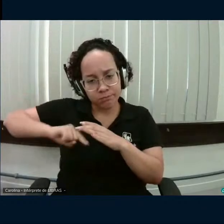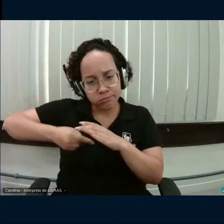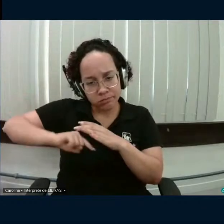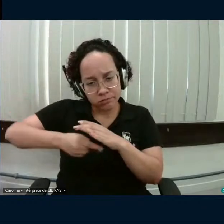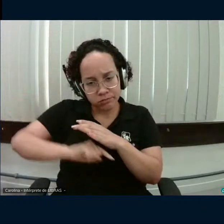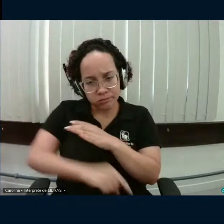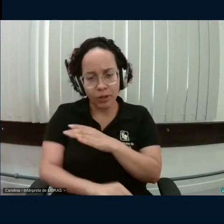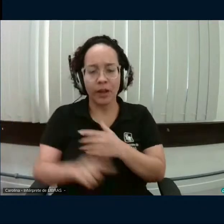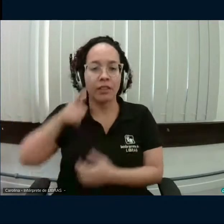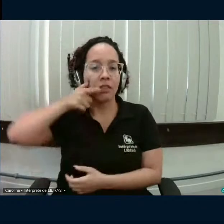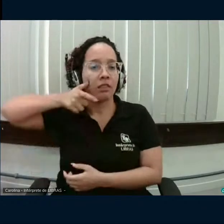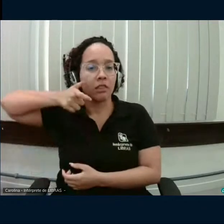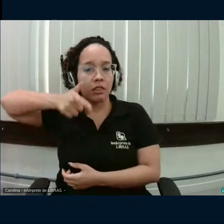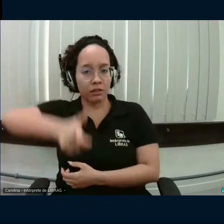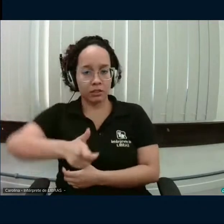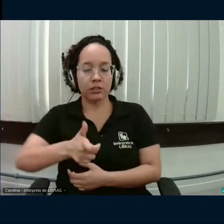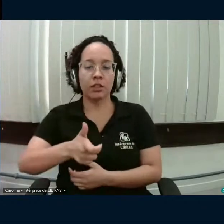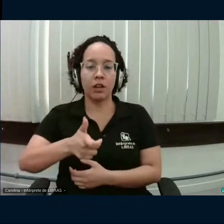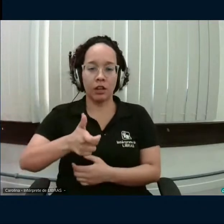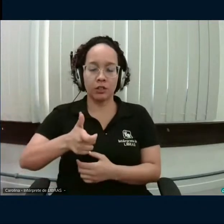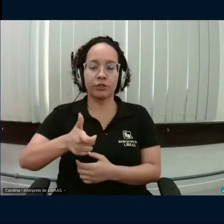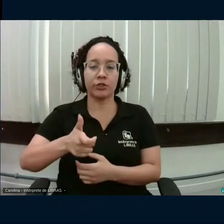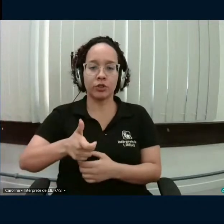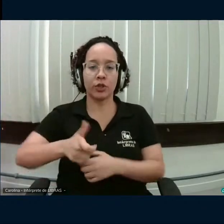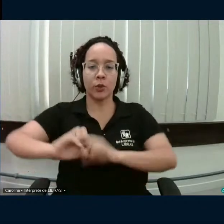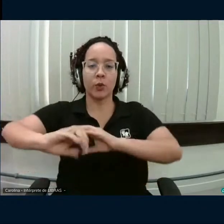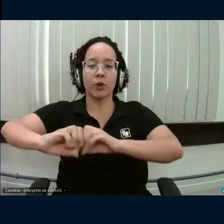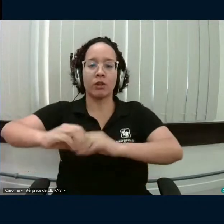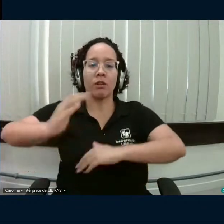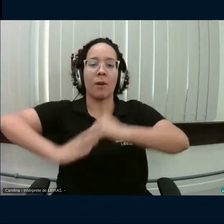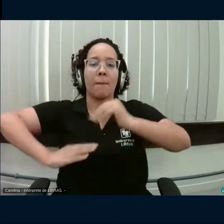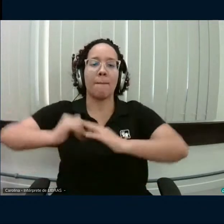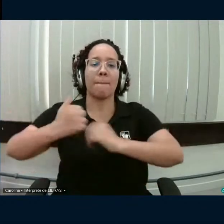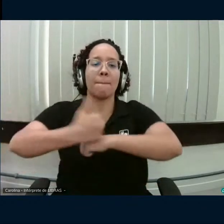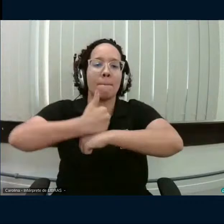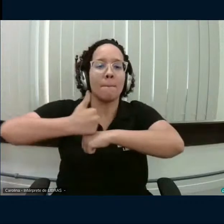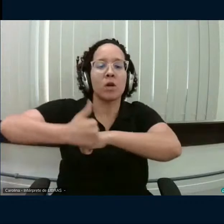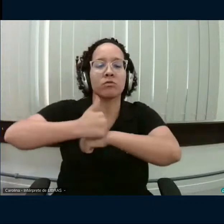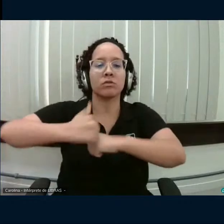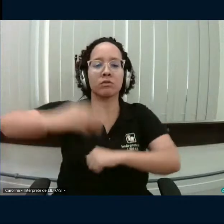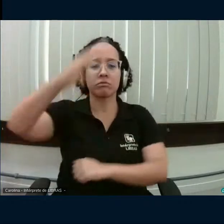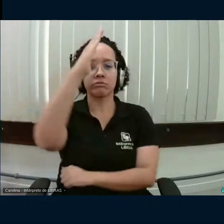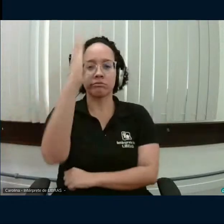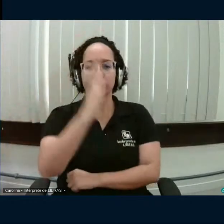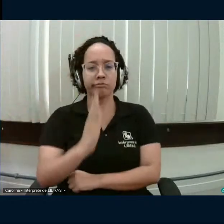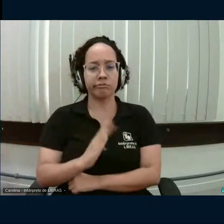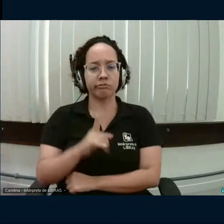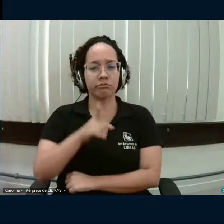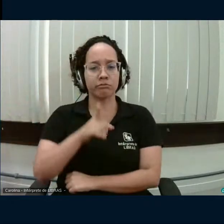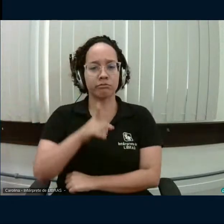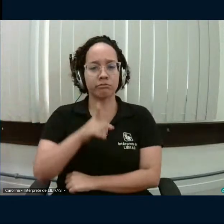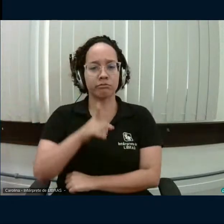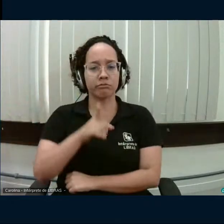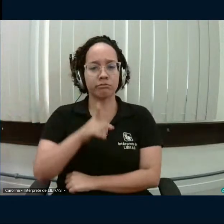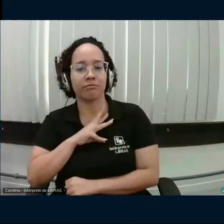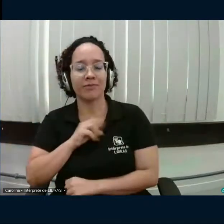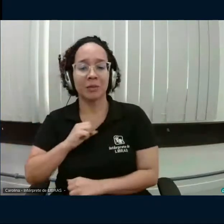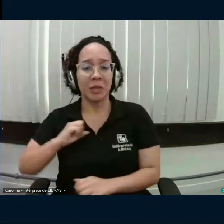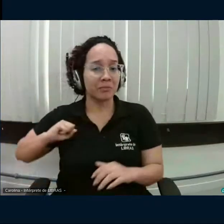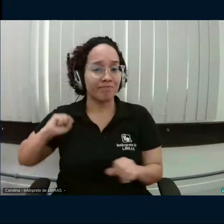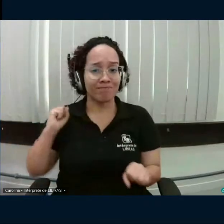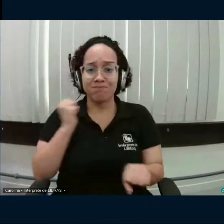mais interessante que a educação profissional e o ensino médio tiveram no Brasil, e que foi interrompido,